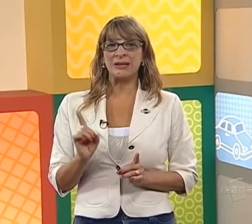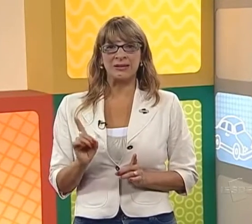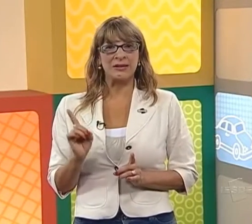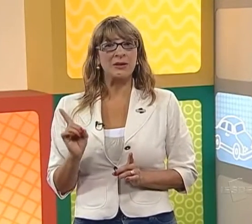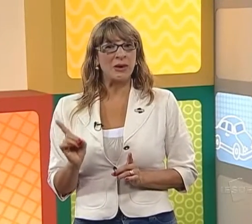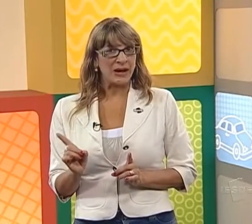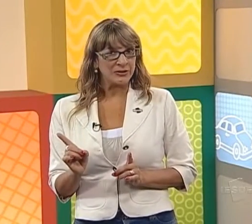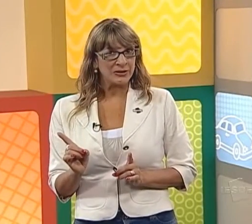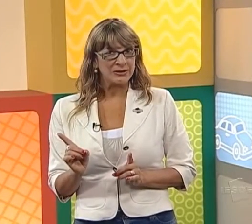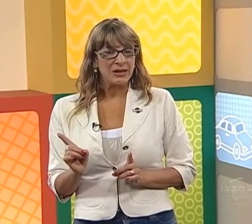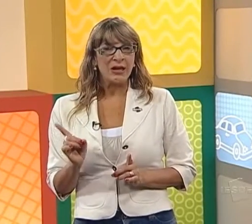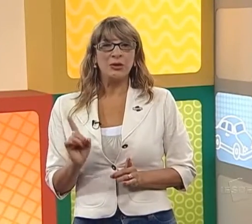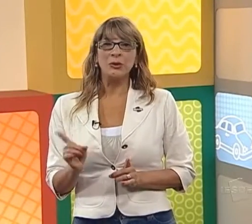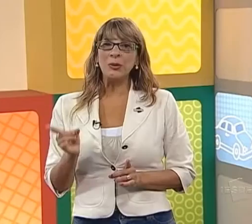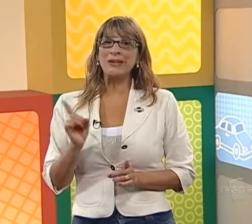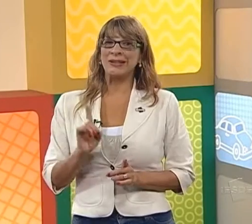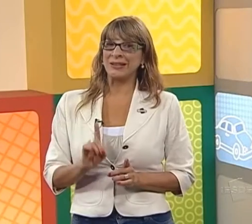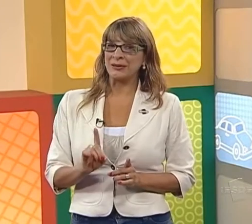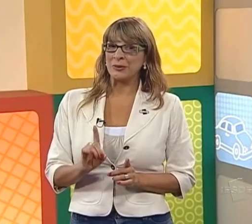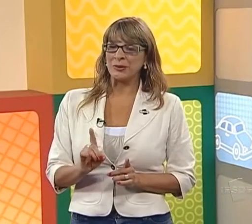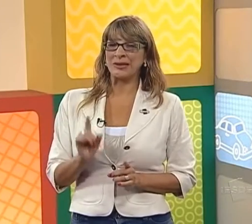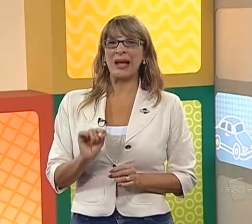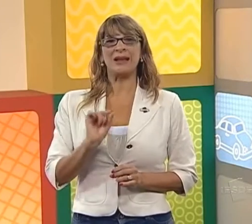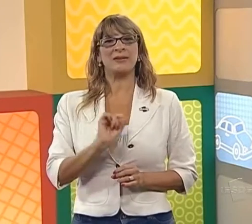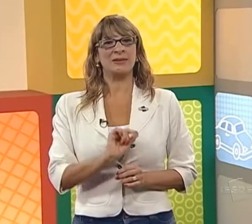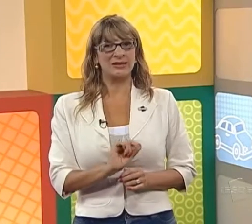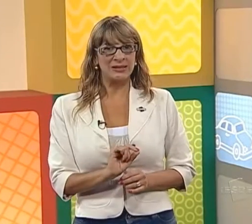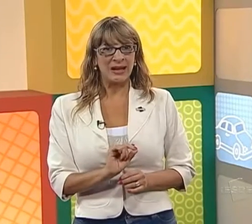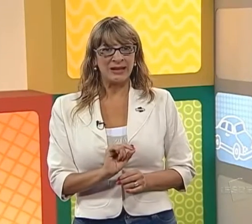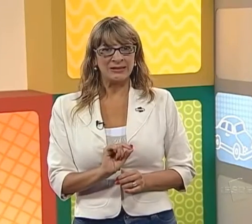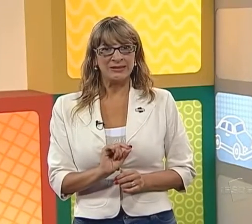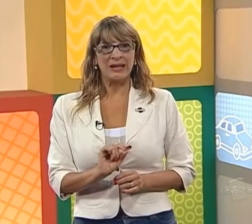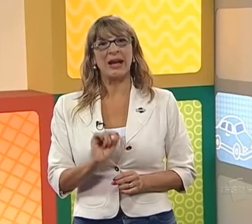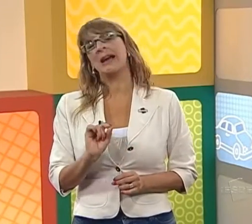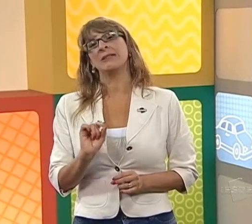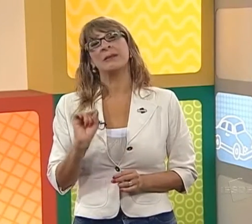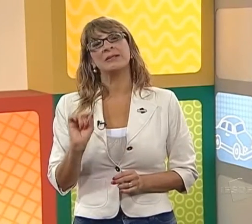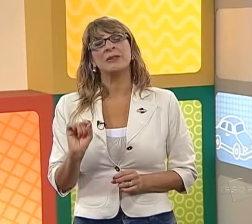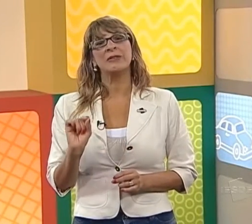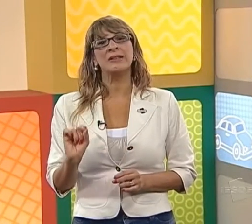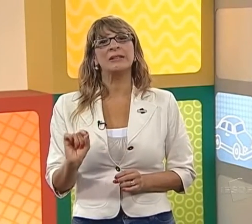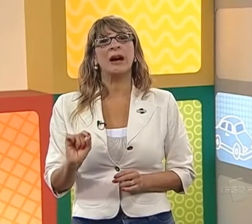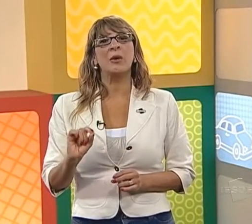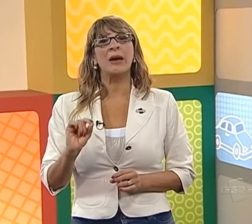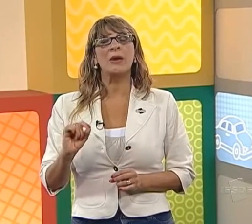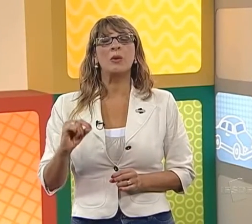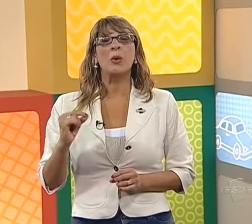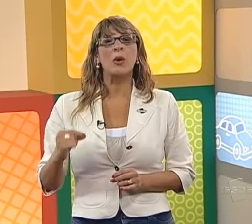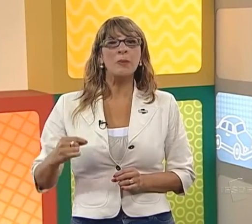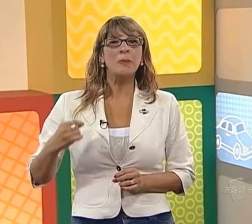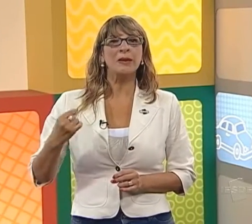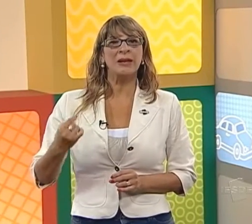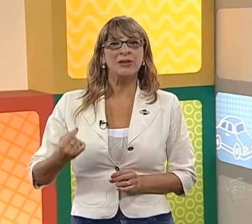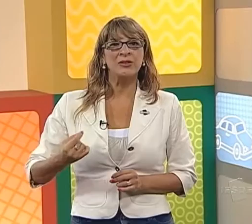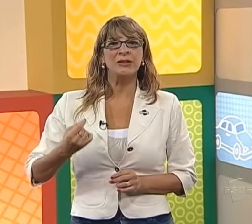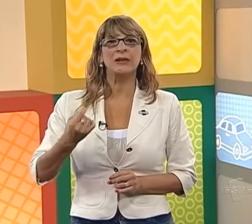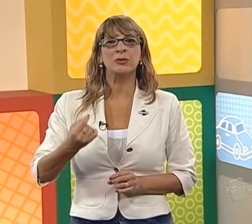as linguagens. No entanto, na língua de sinais, a expressão facial é um componente da